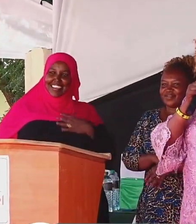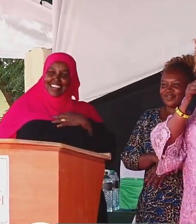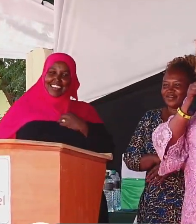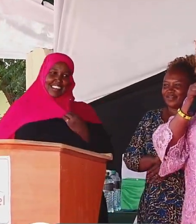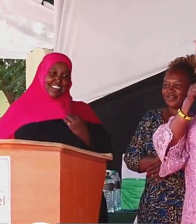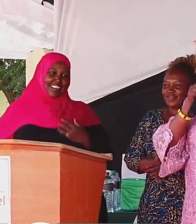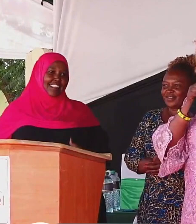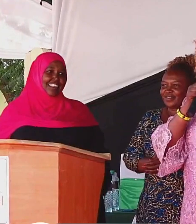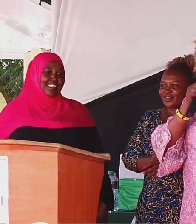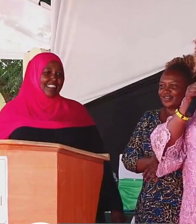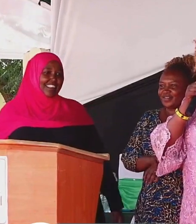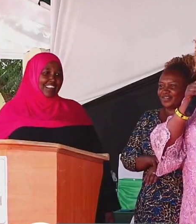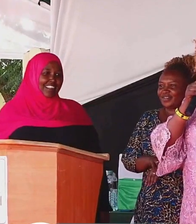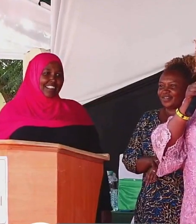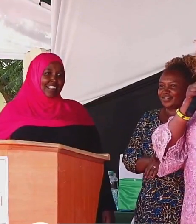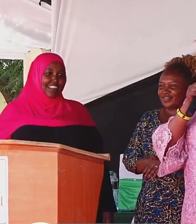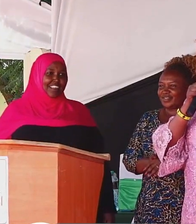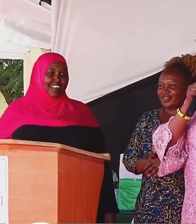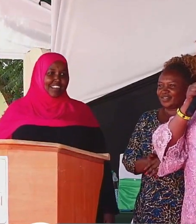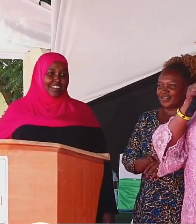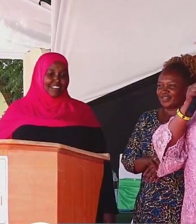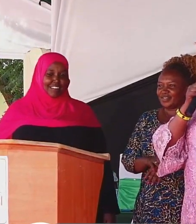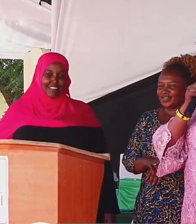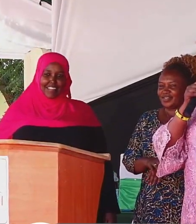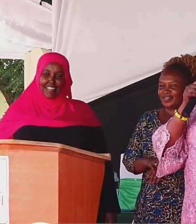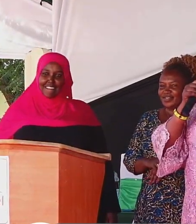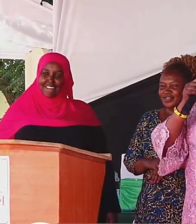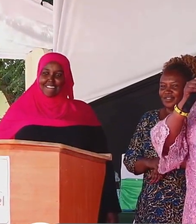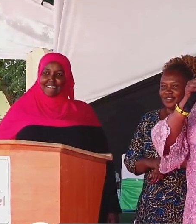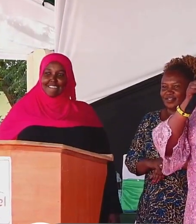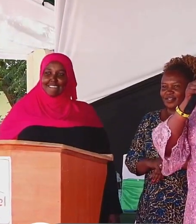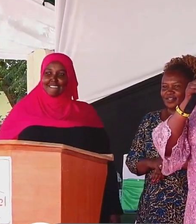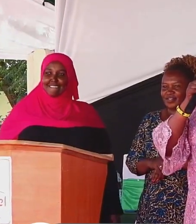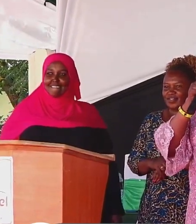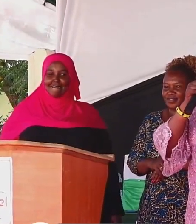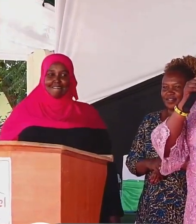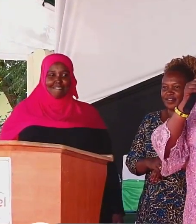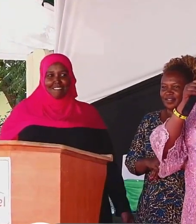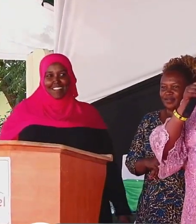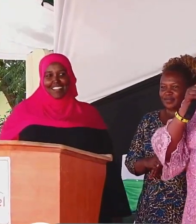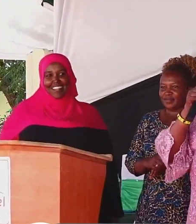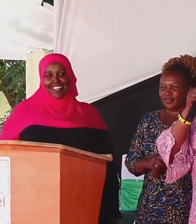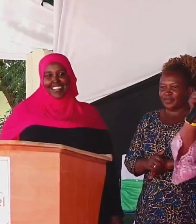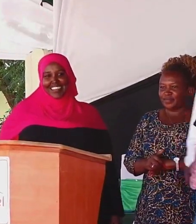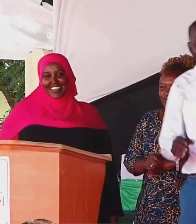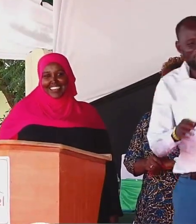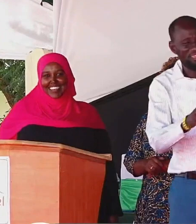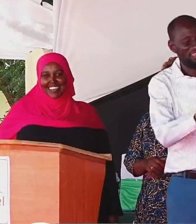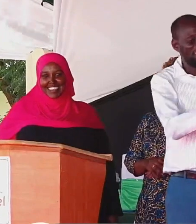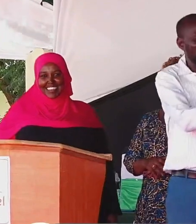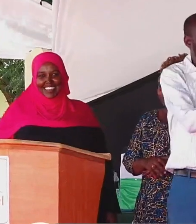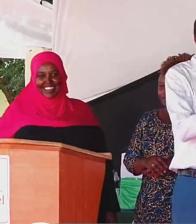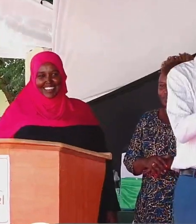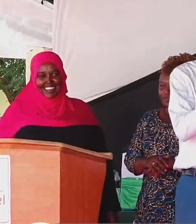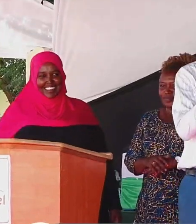Ruth Kuya, MCA Township. Nimepoteza sauti.